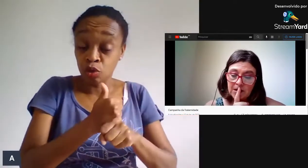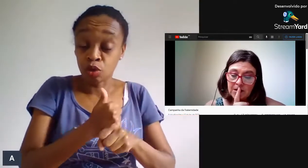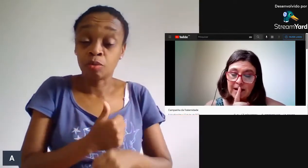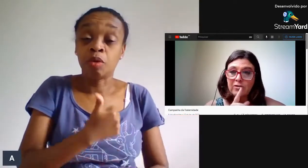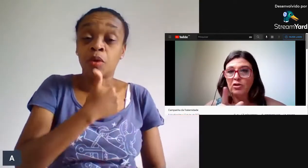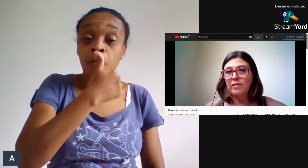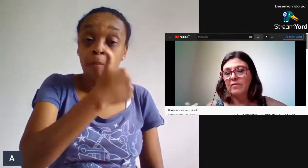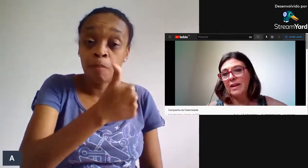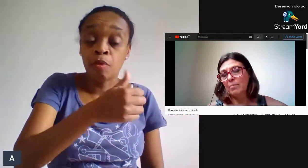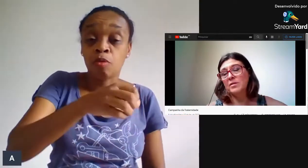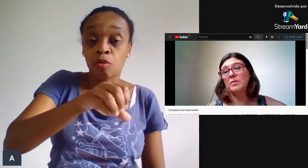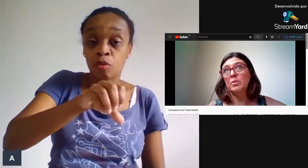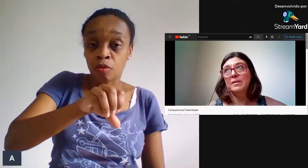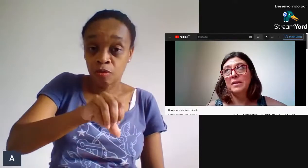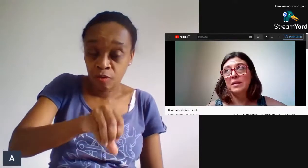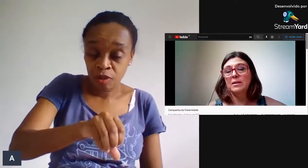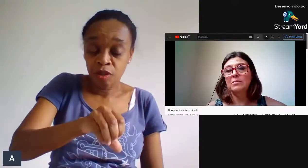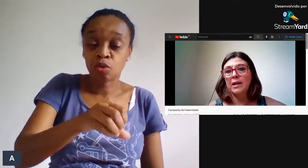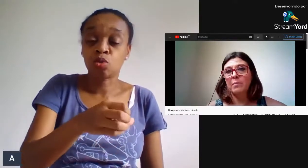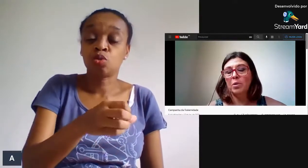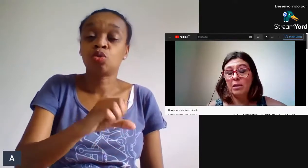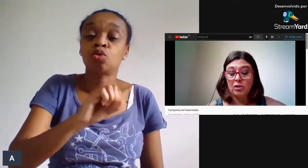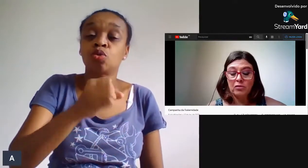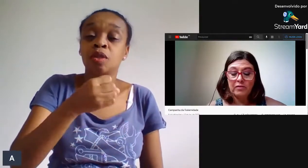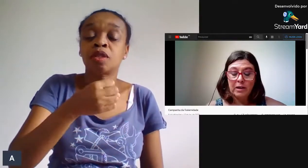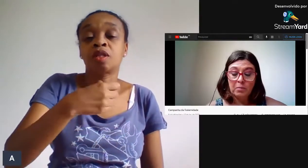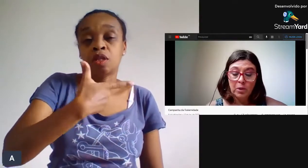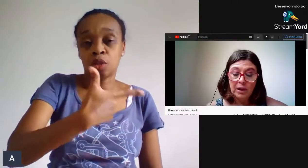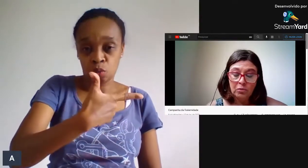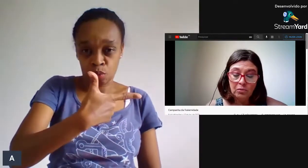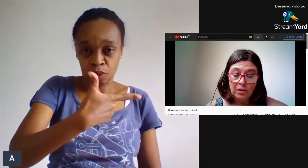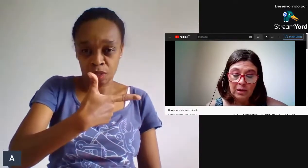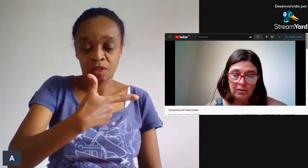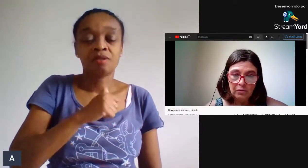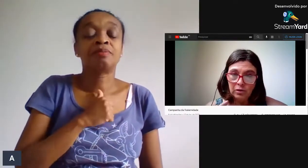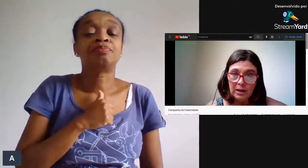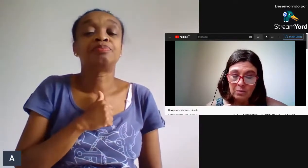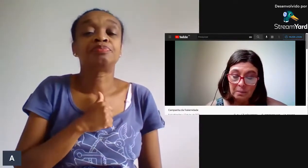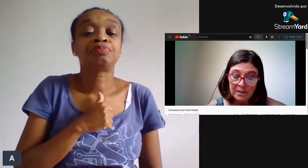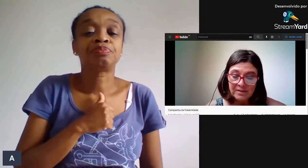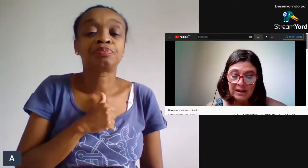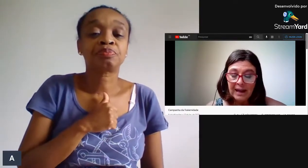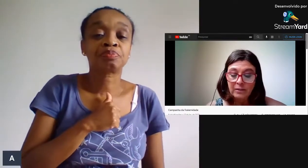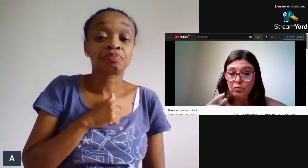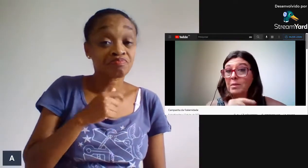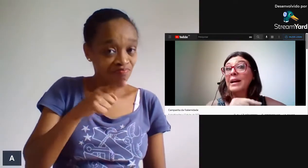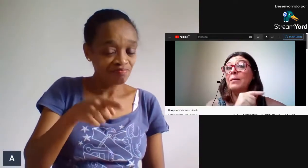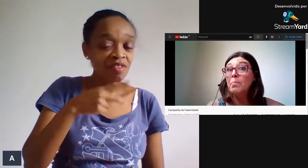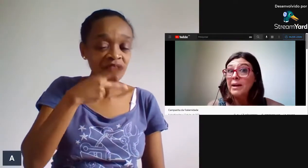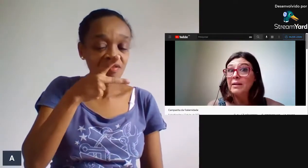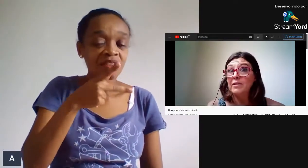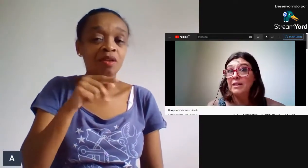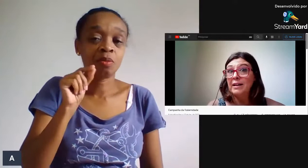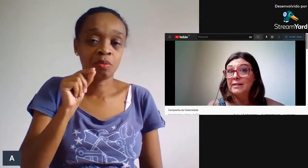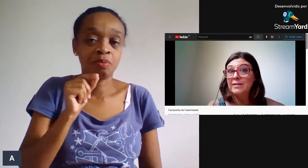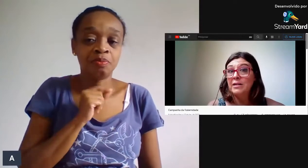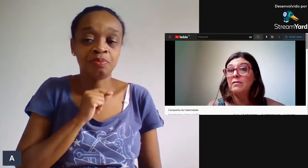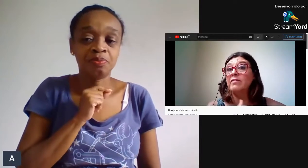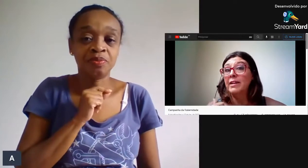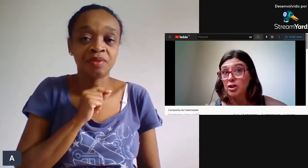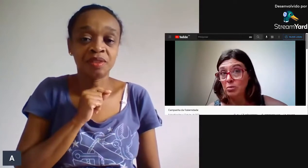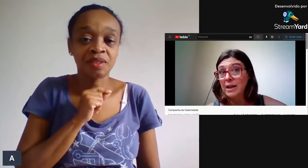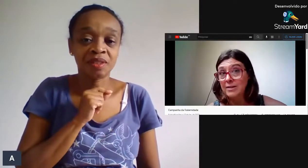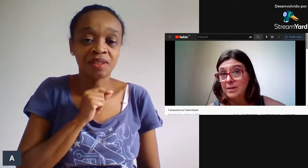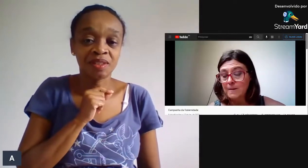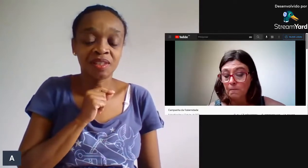1982, né, a gente vai falar, por exemplo, esse ano, daqui a pouquinho a gente vai falar um pouquinho, eu vou dar uma pincelada sobre a campanha da fraternidade desse